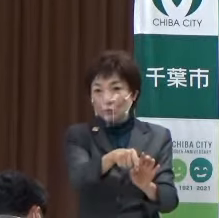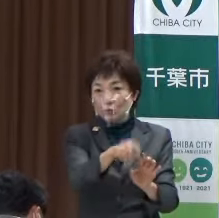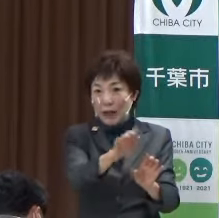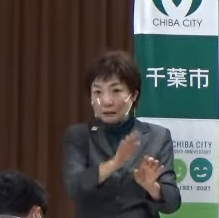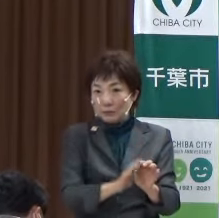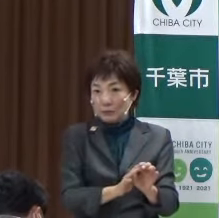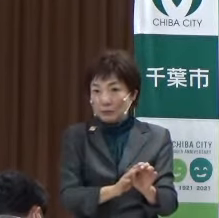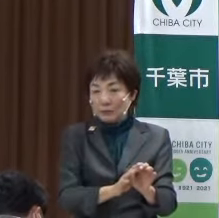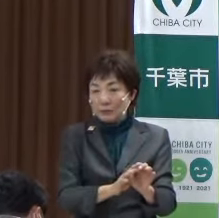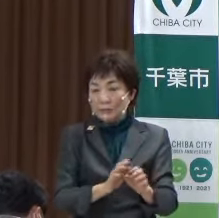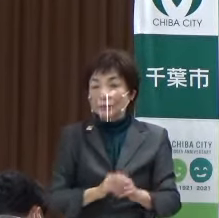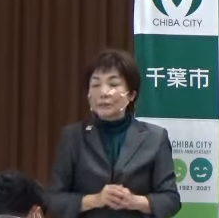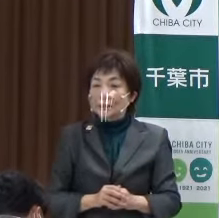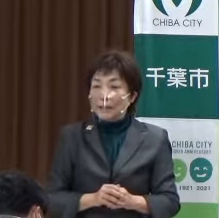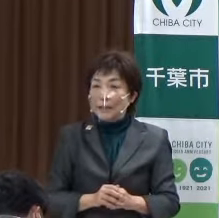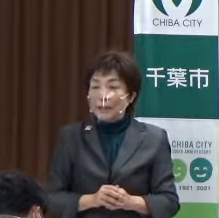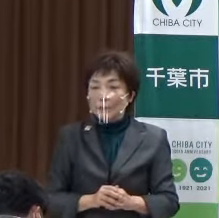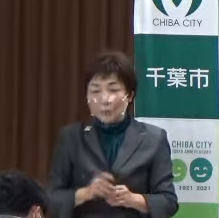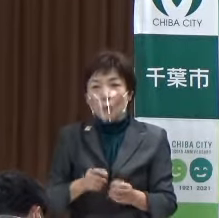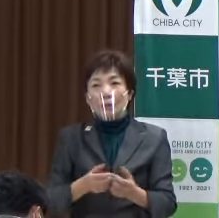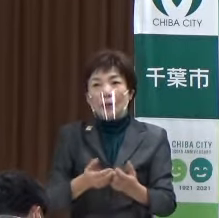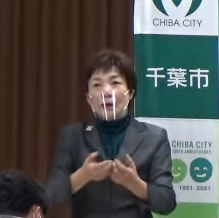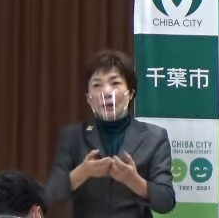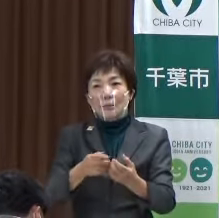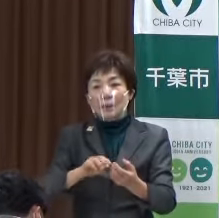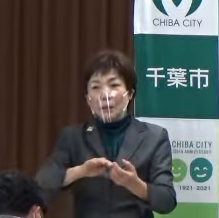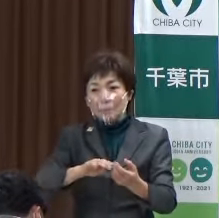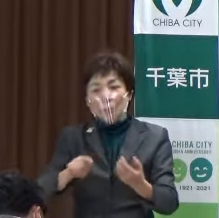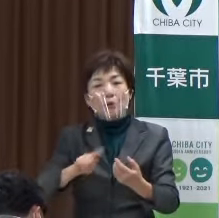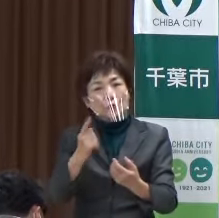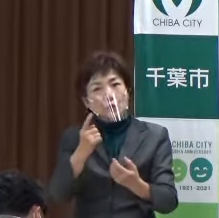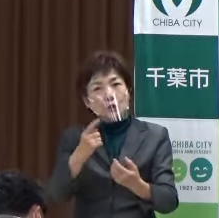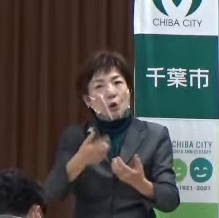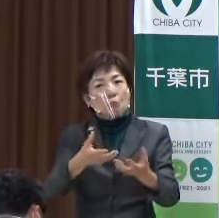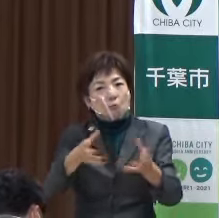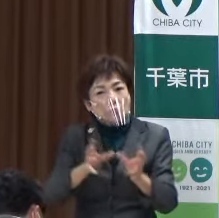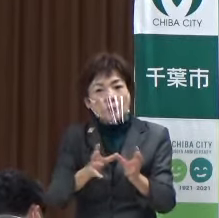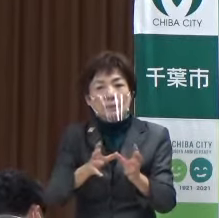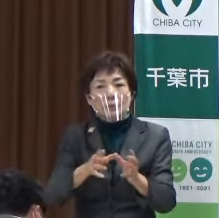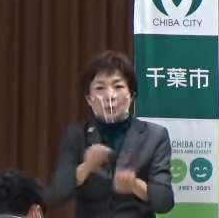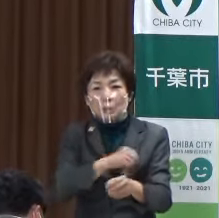で、分離してですね、チームを作って今そこで、